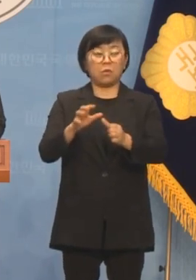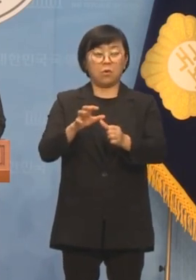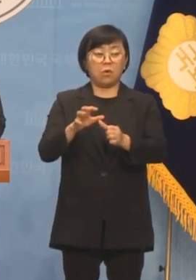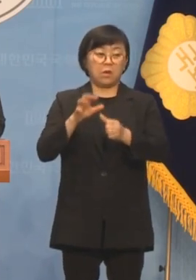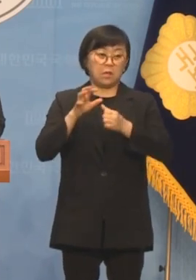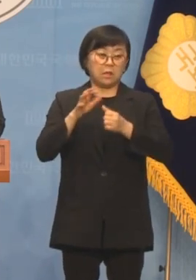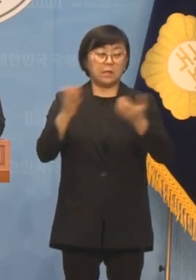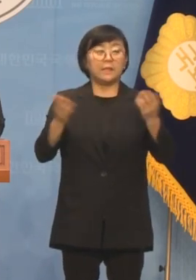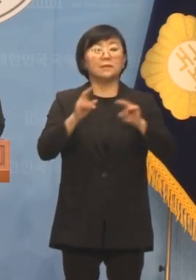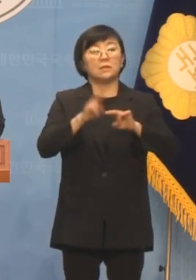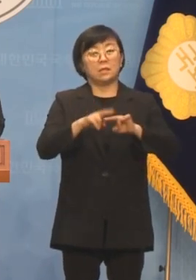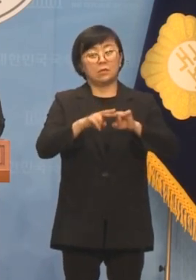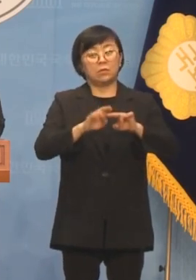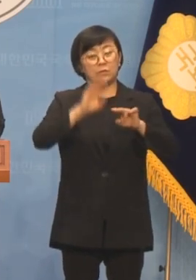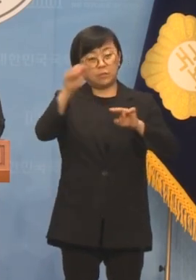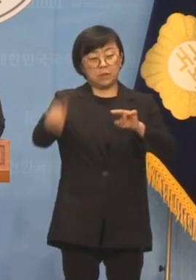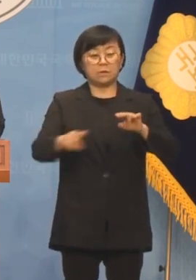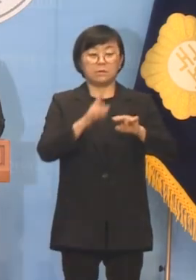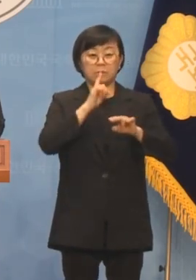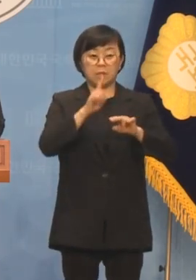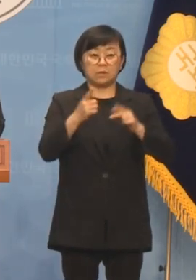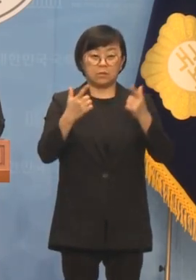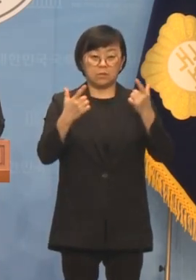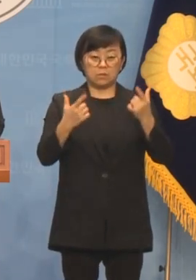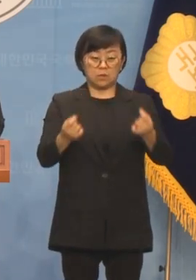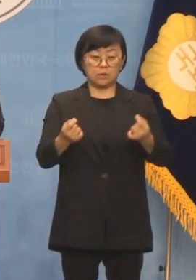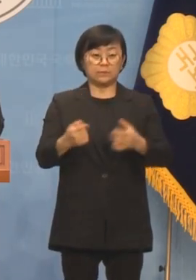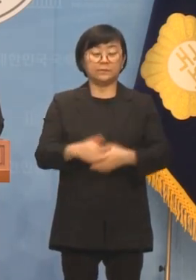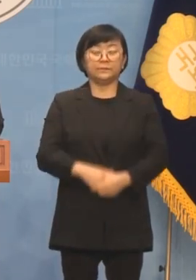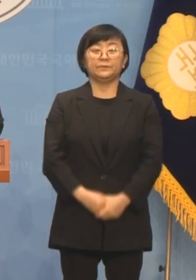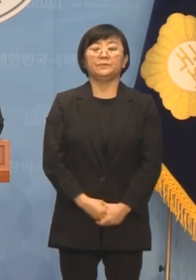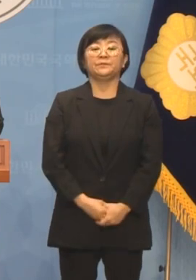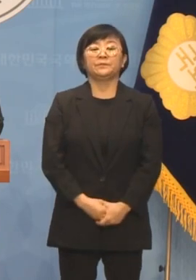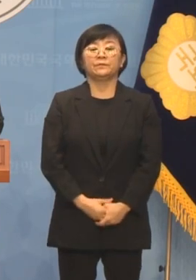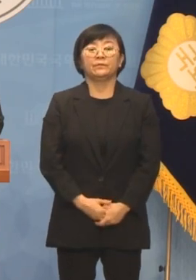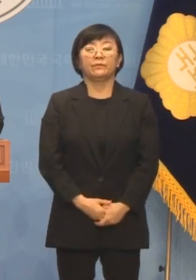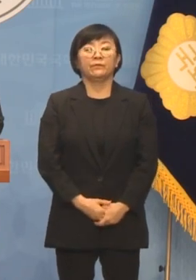싸구려 일자리로 전락시키겠다는 것과 다름없습니다.